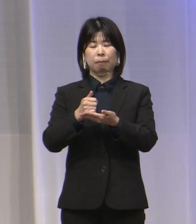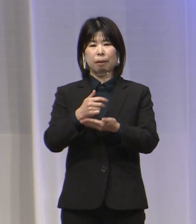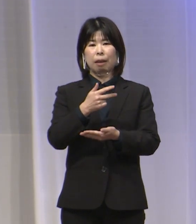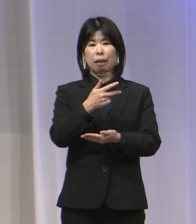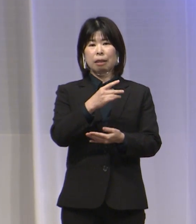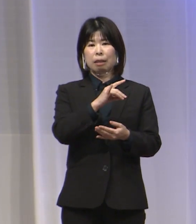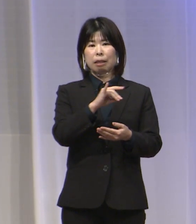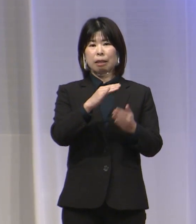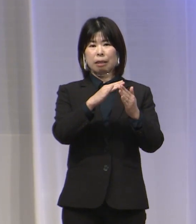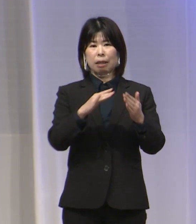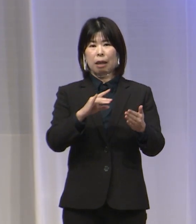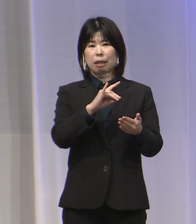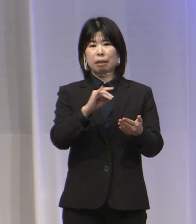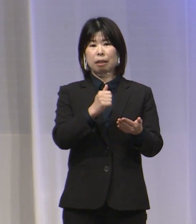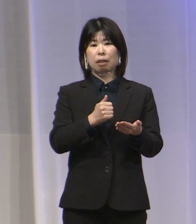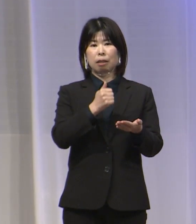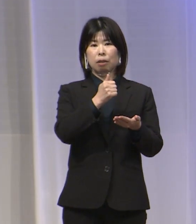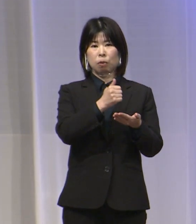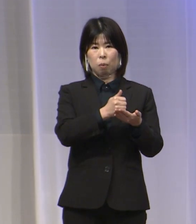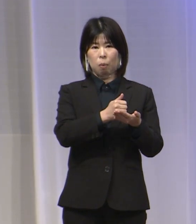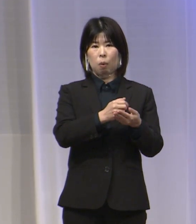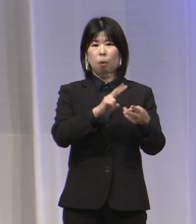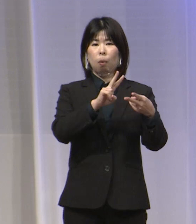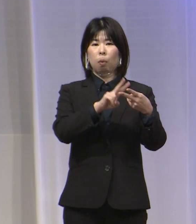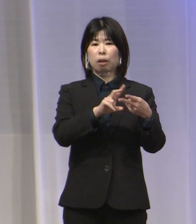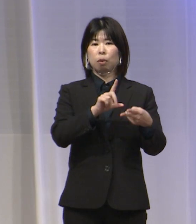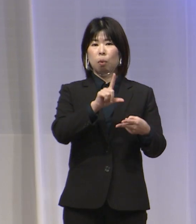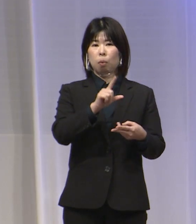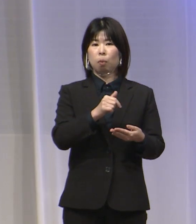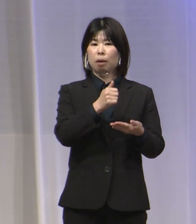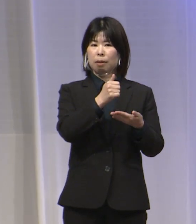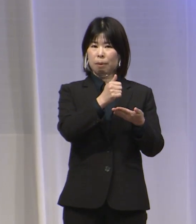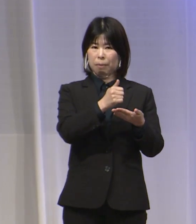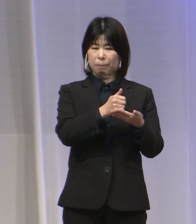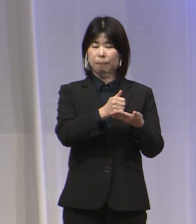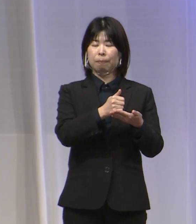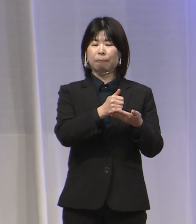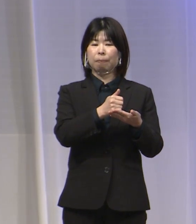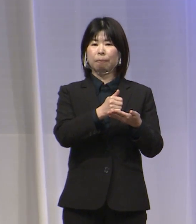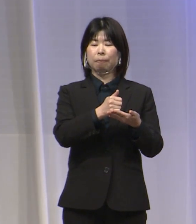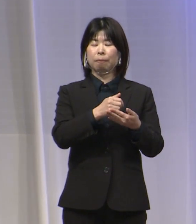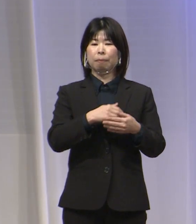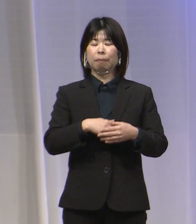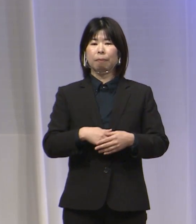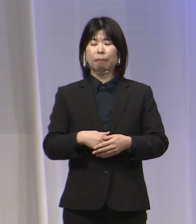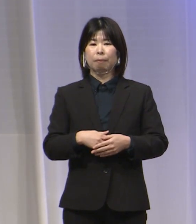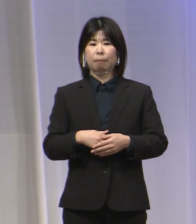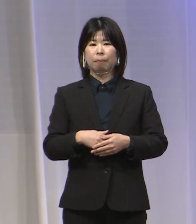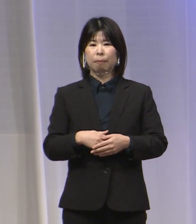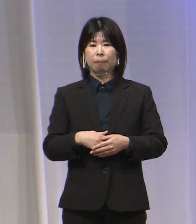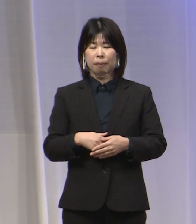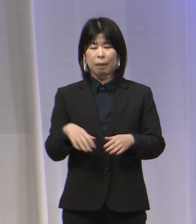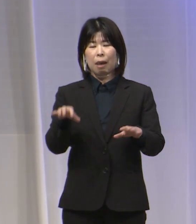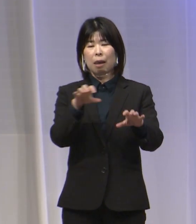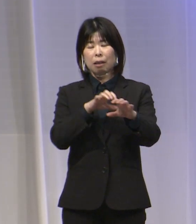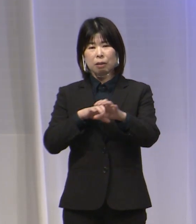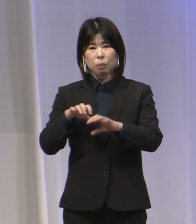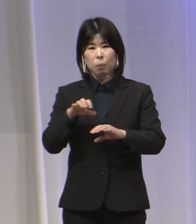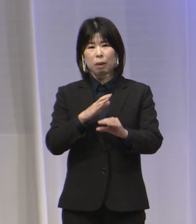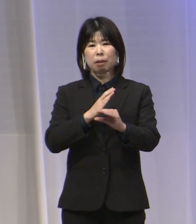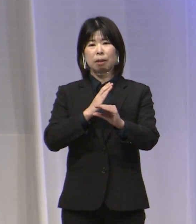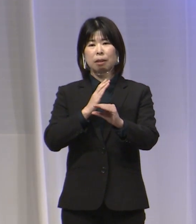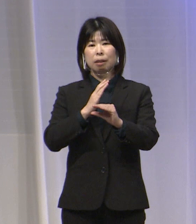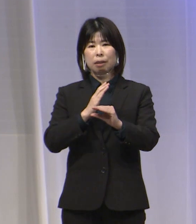長崎市議会議長井上繁す様をはじめ来たようにもかかわらず